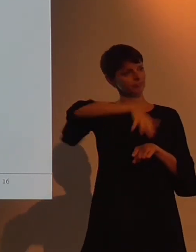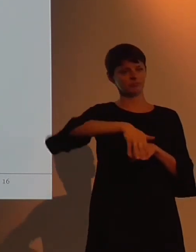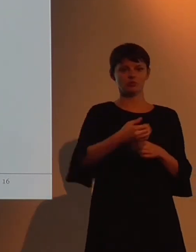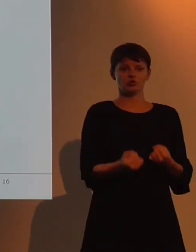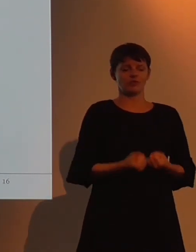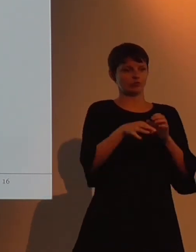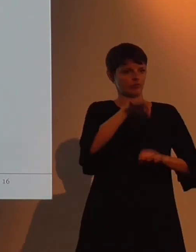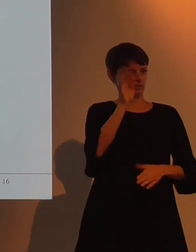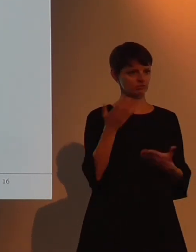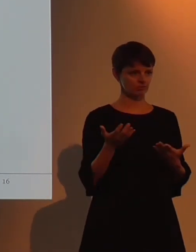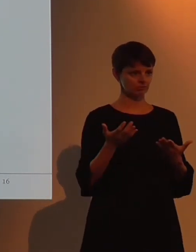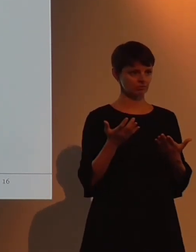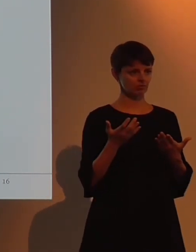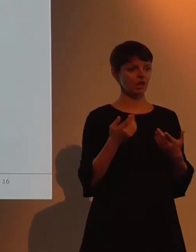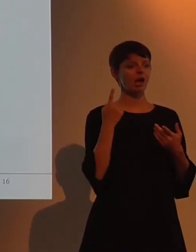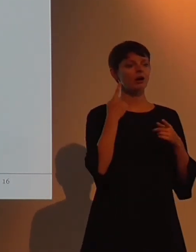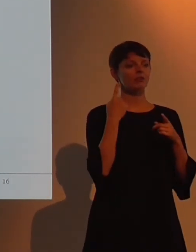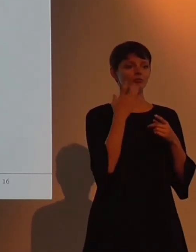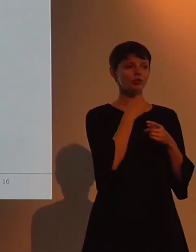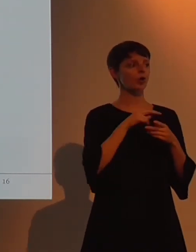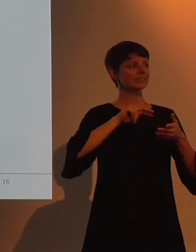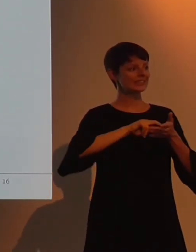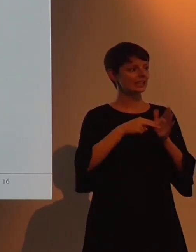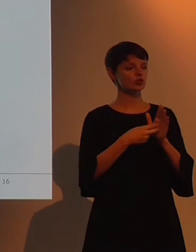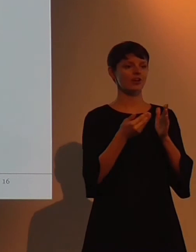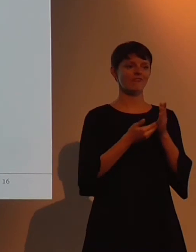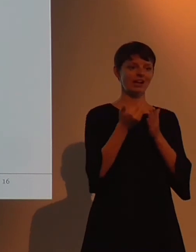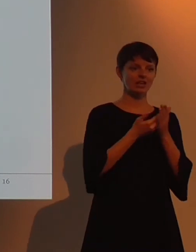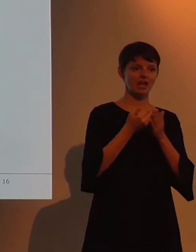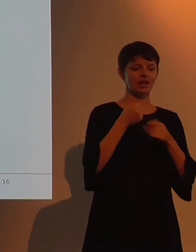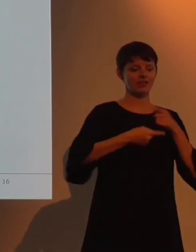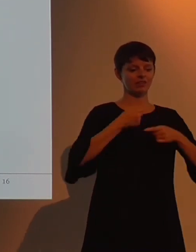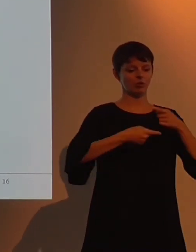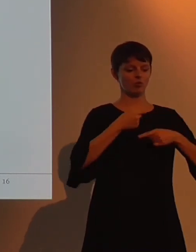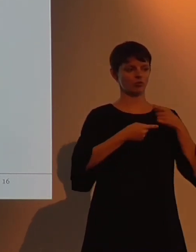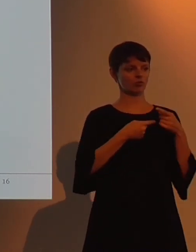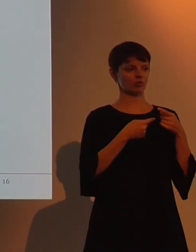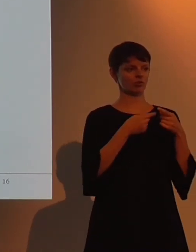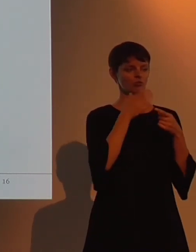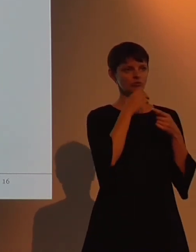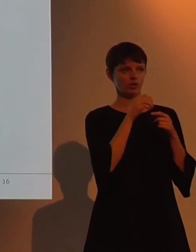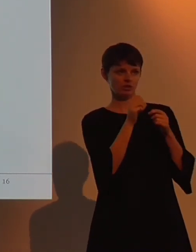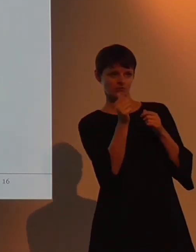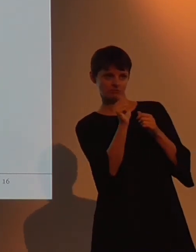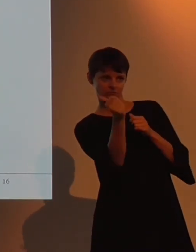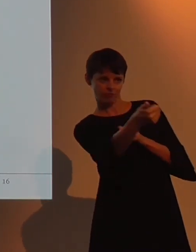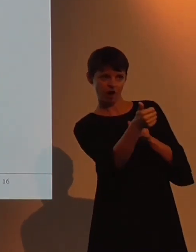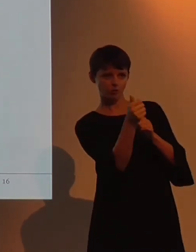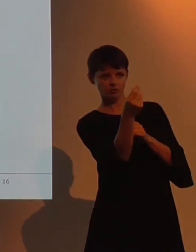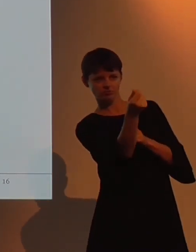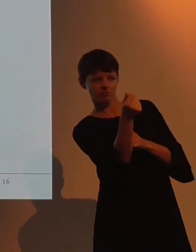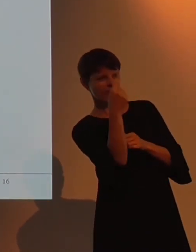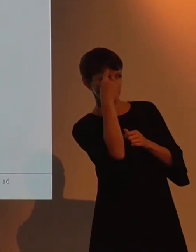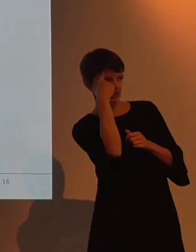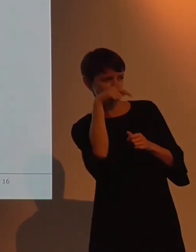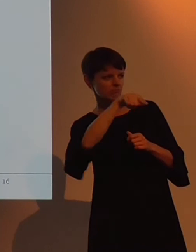an sich ist ein Thema, was uns beschäftigt, was wir auch weiterhin versuchen zu lösen. Es gibt durchaus die Möglichkeiten am Markt und beobachten